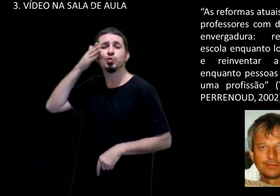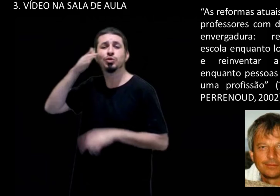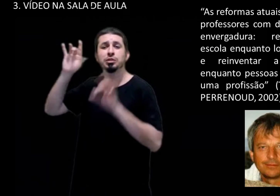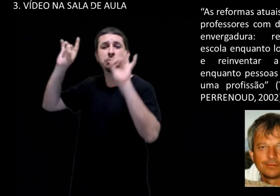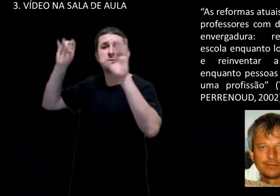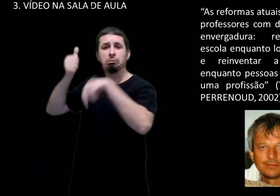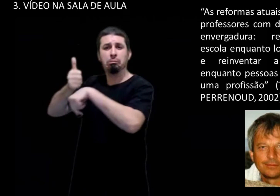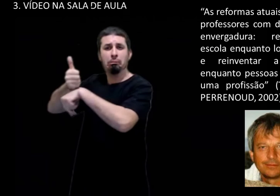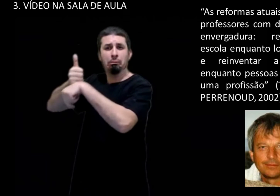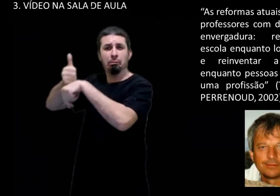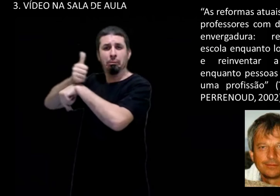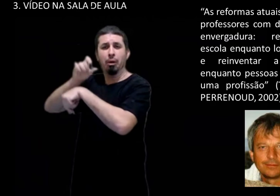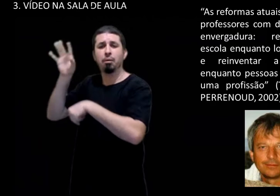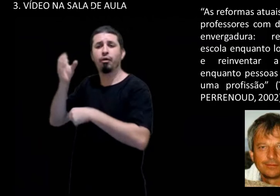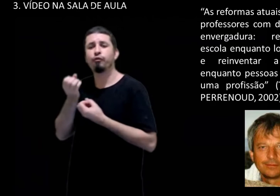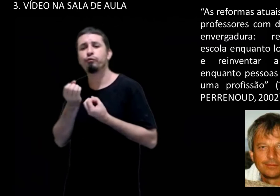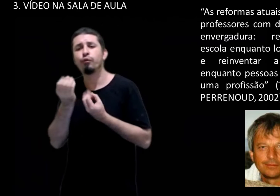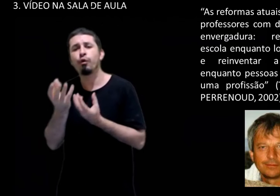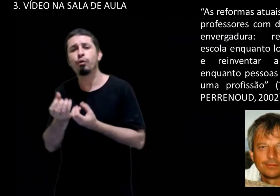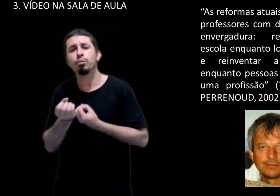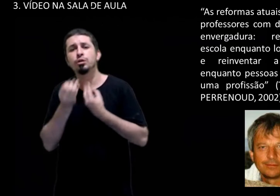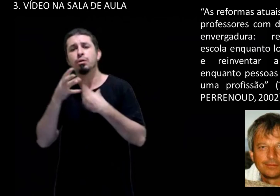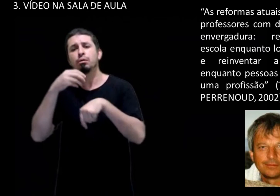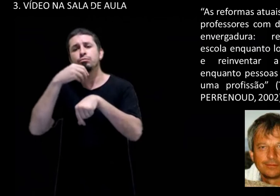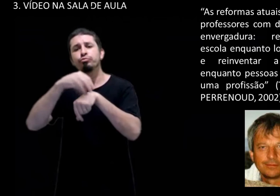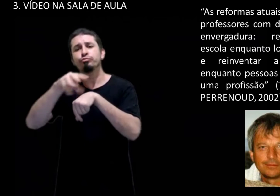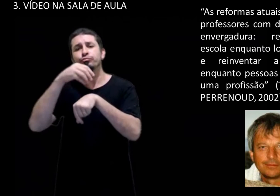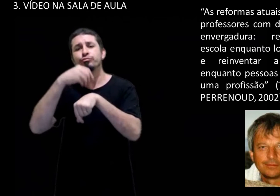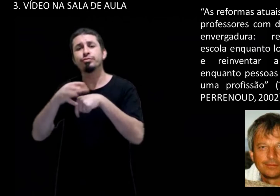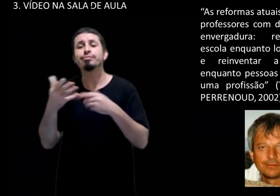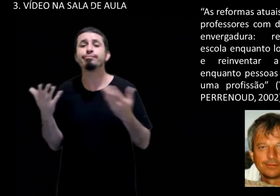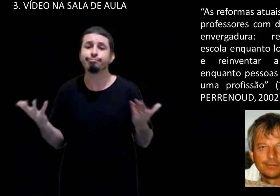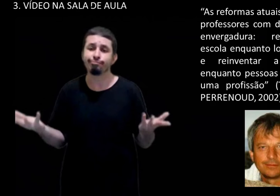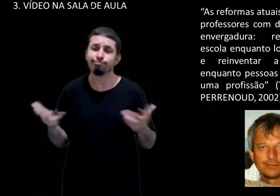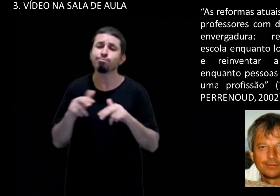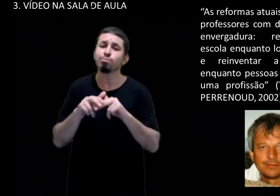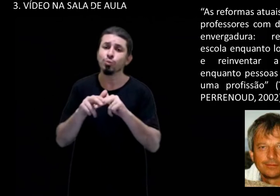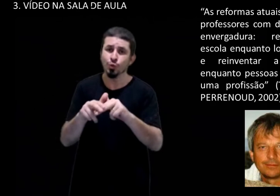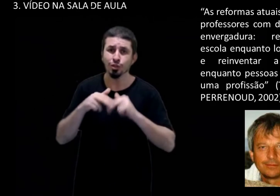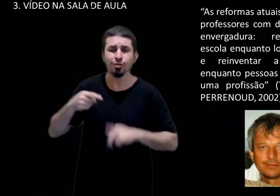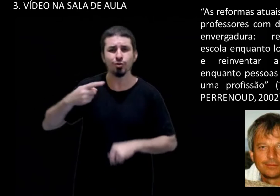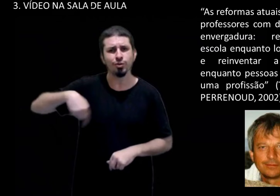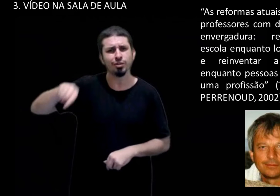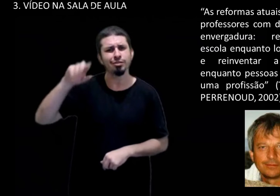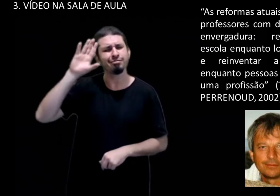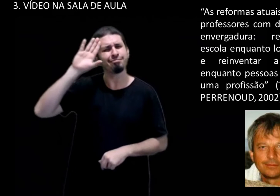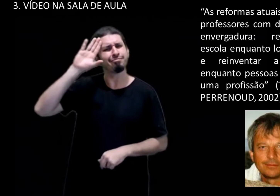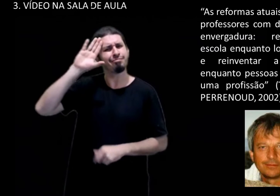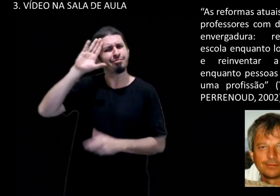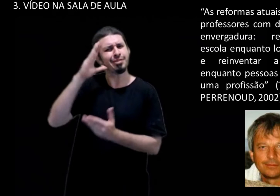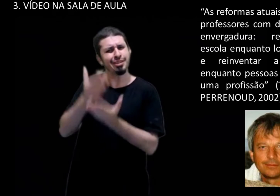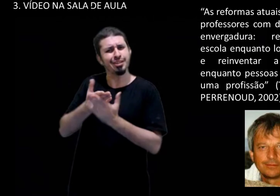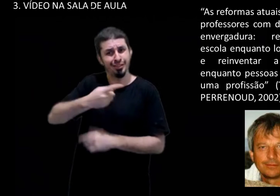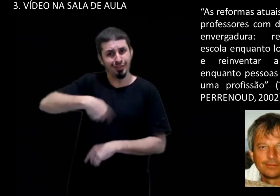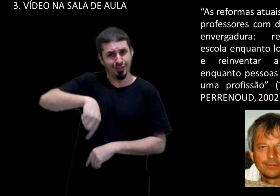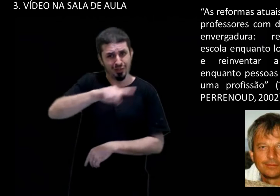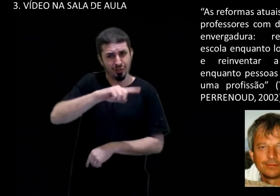razão, acredita-se que o uso do vídeo na escola está longe do ideal de participação dos alunos na construção da